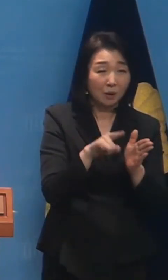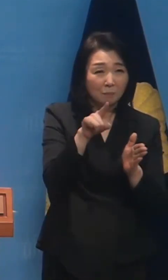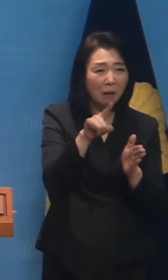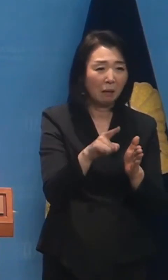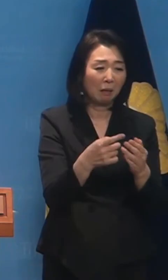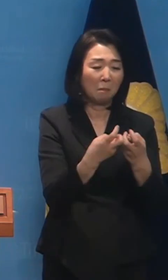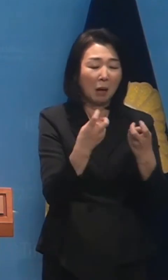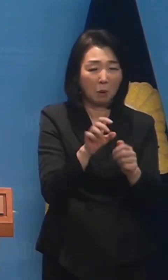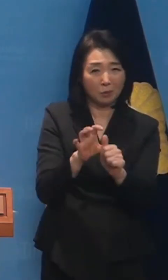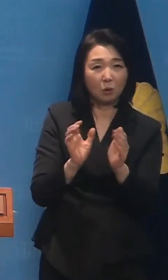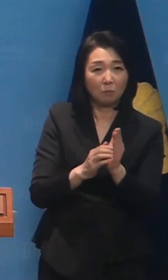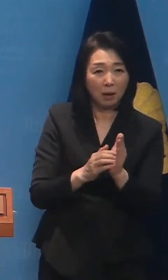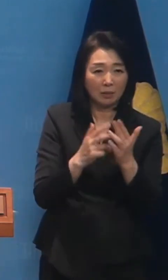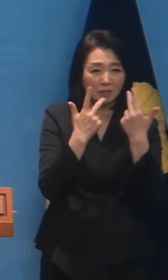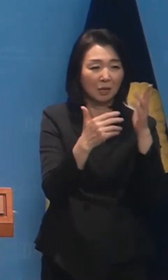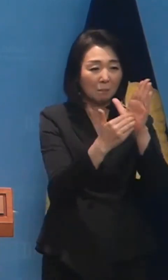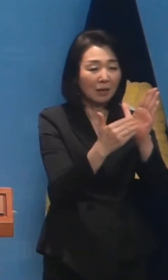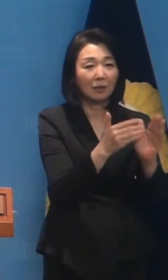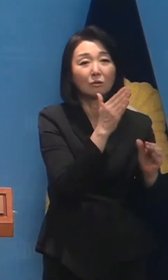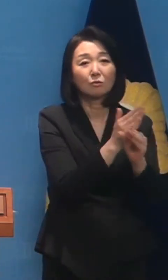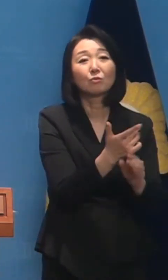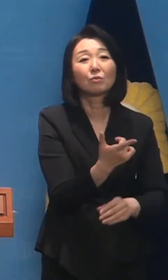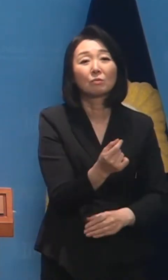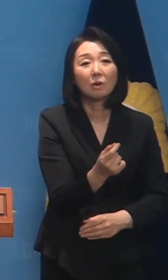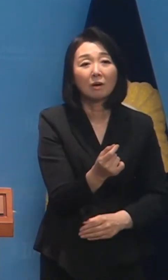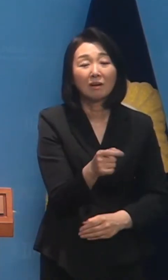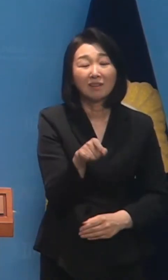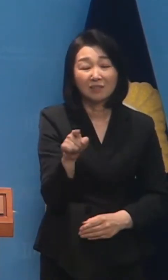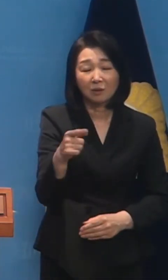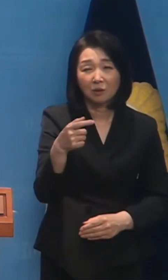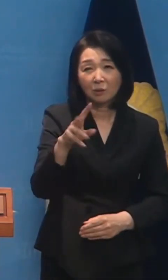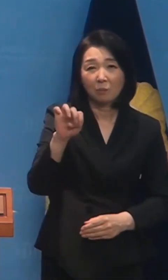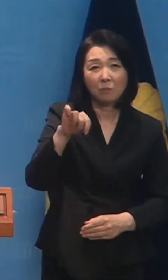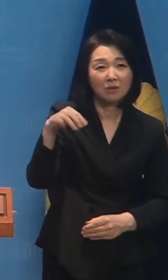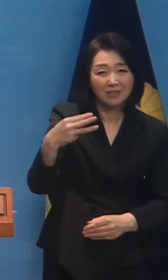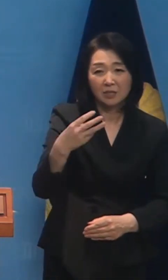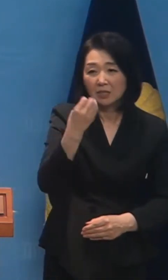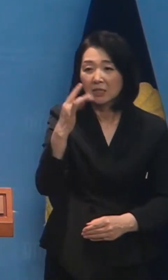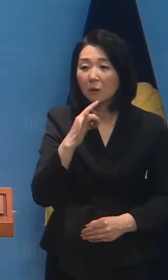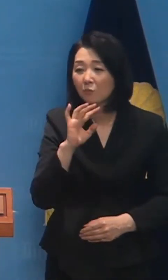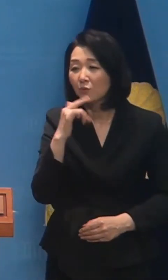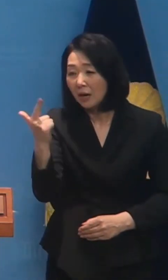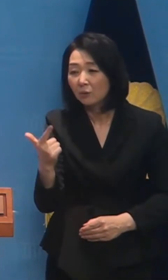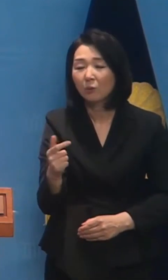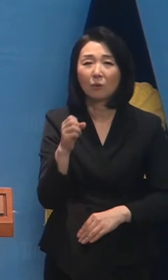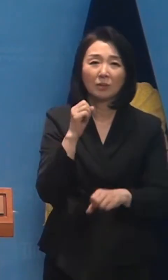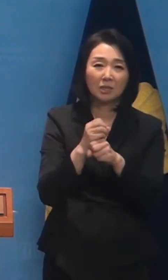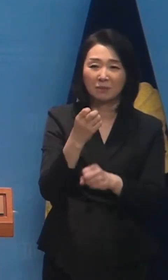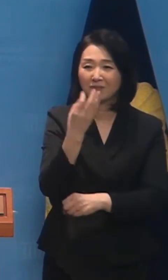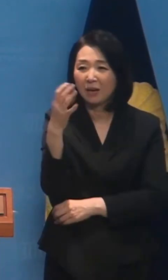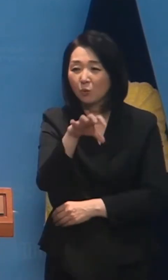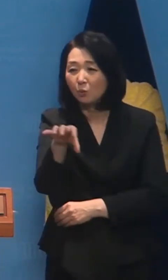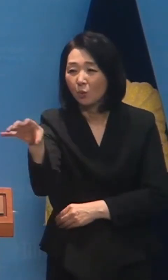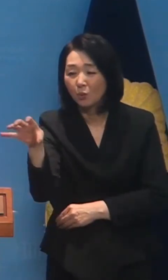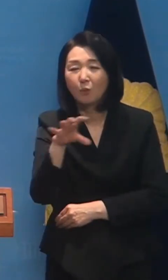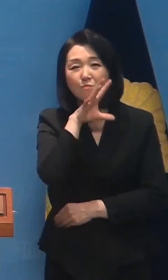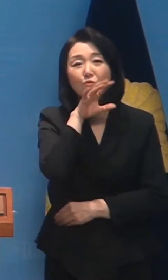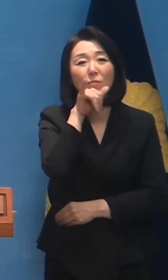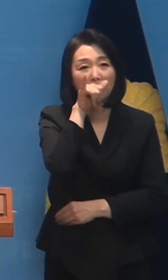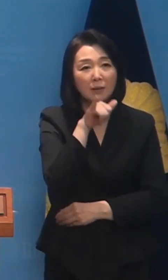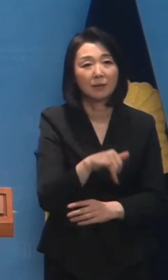위인슬법, 이재명 방탄을 하고 있다는 점은 더 퍼블릭뿐만 아니라 이미 많은 언론에서 지적한